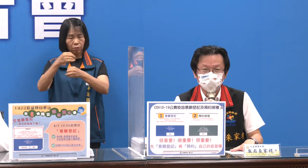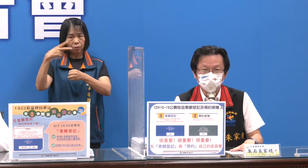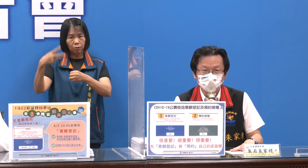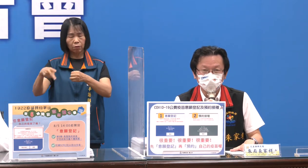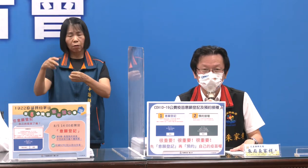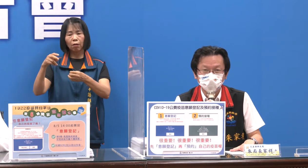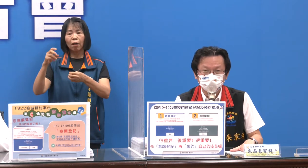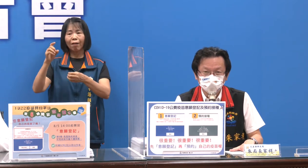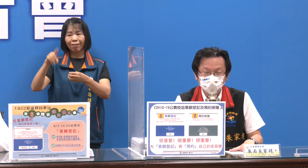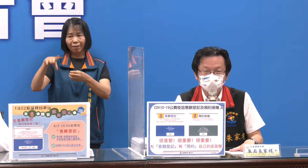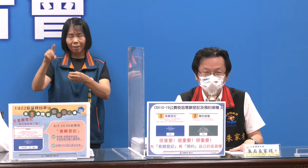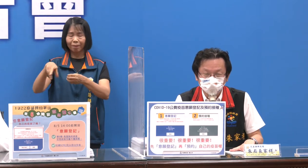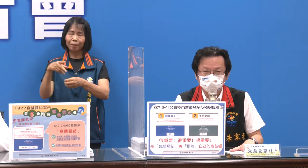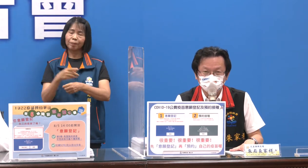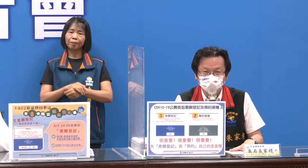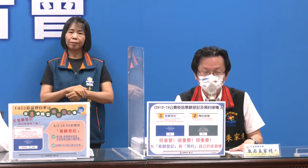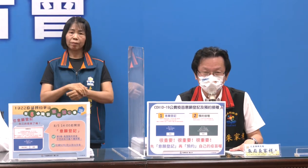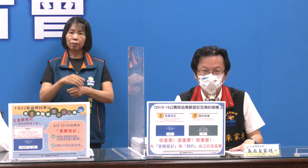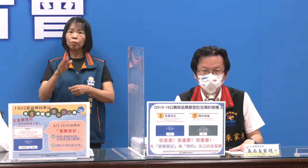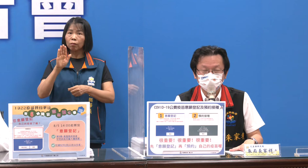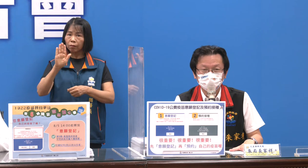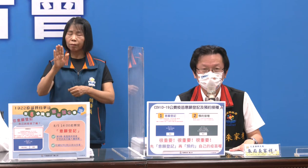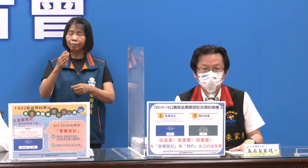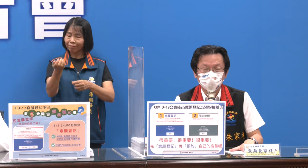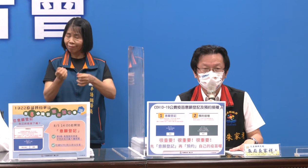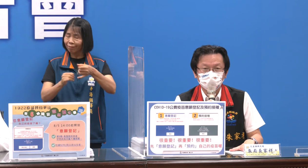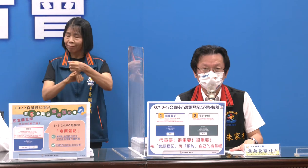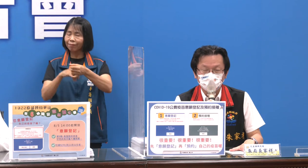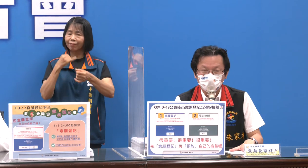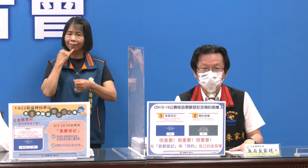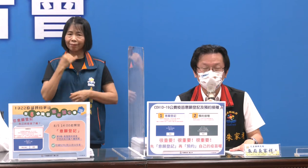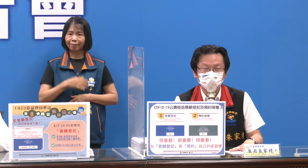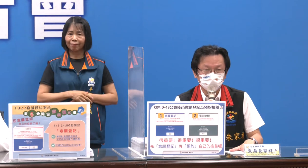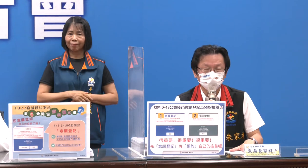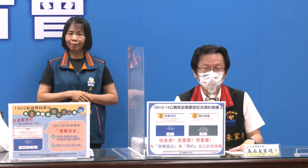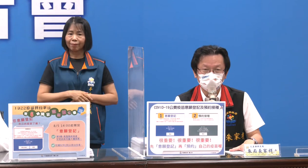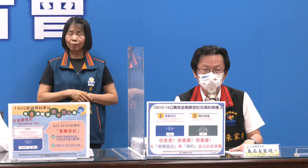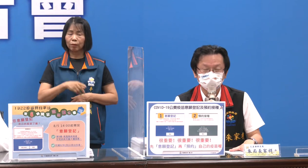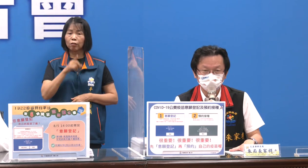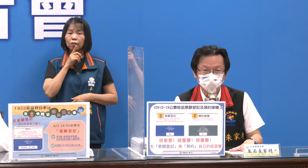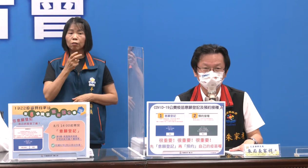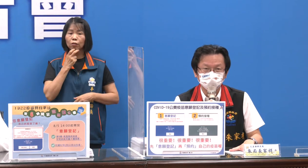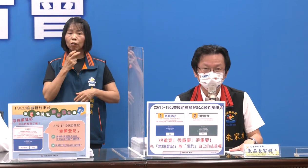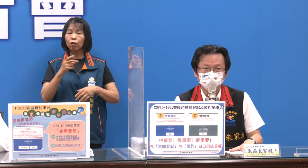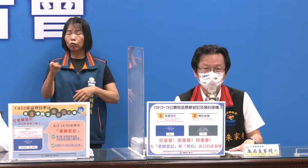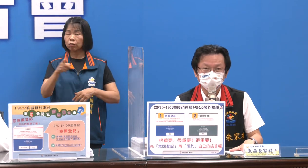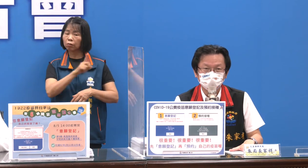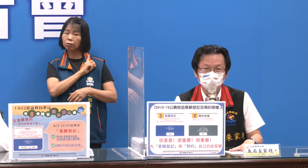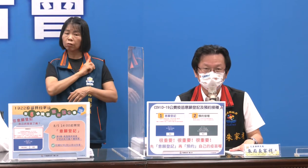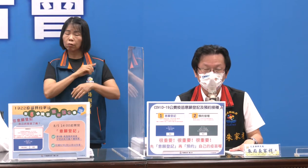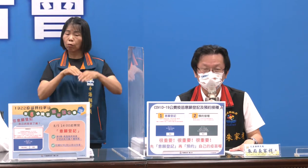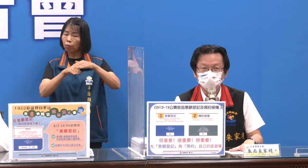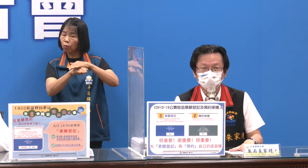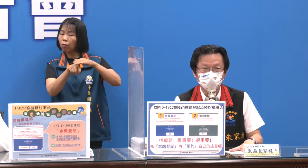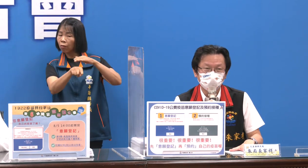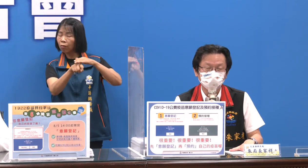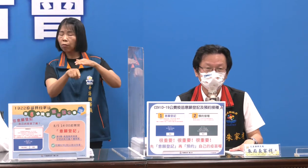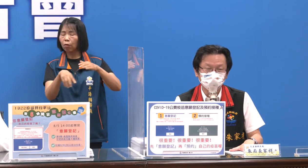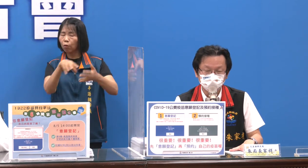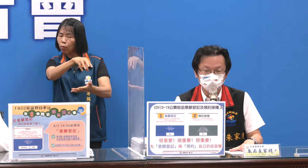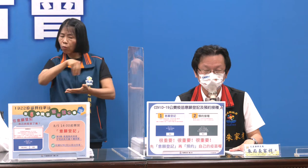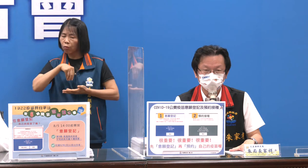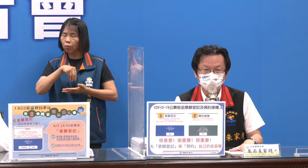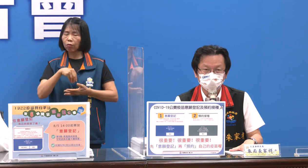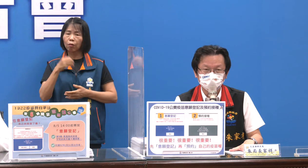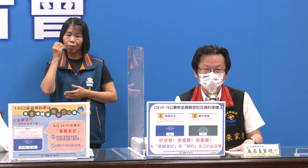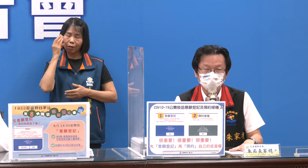才有办法把你在中央库房的疫苗拿回到我们花莲县政府，拿回到我们花莲县